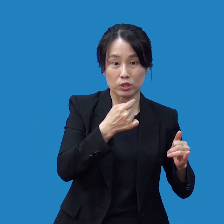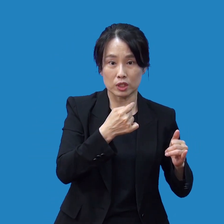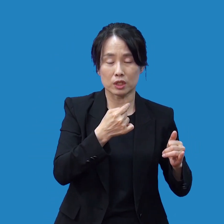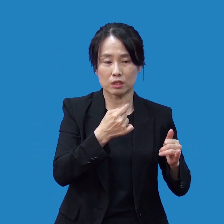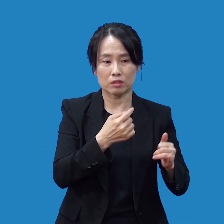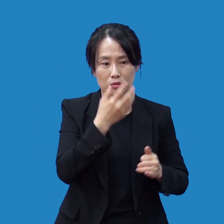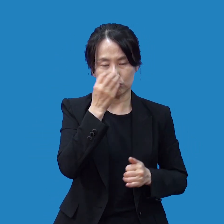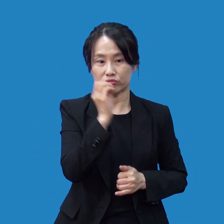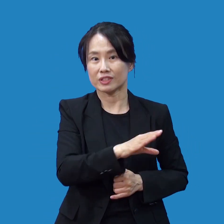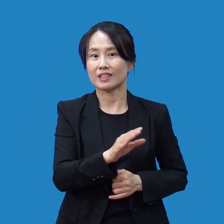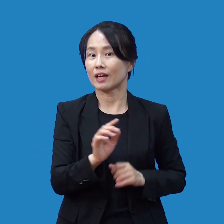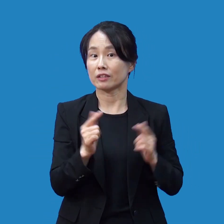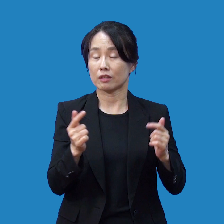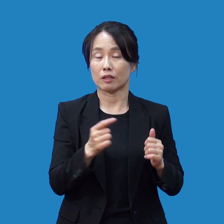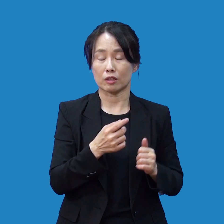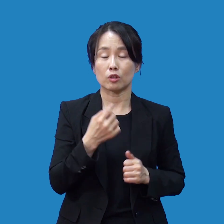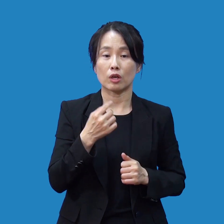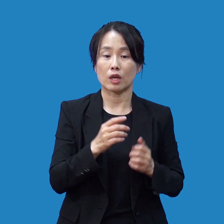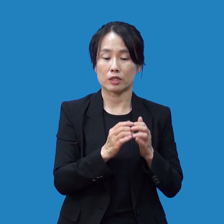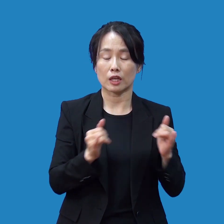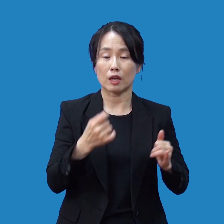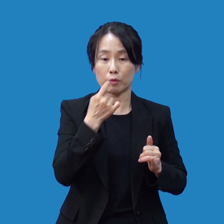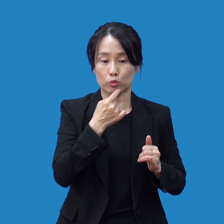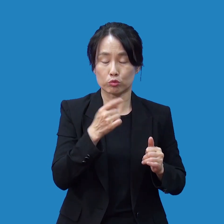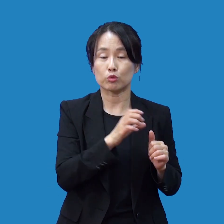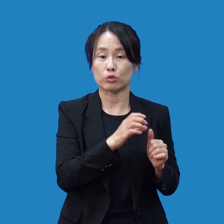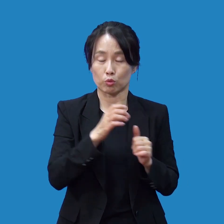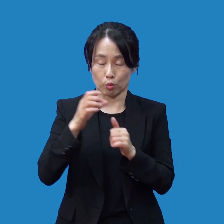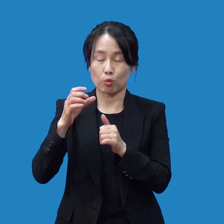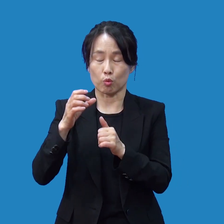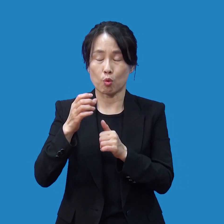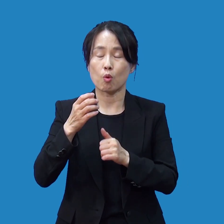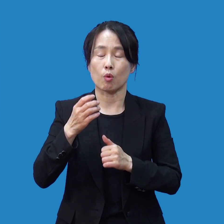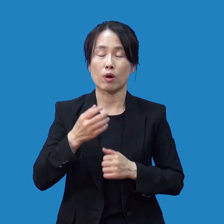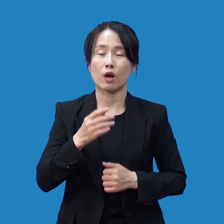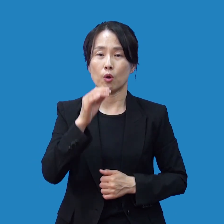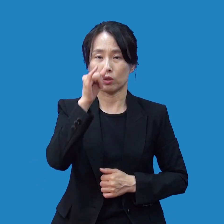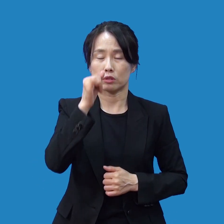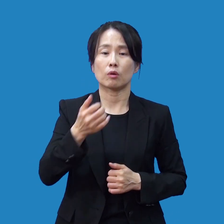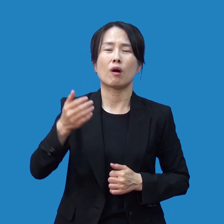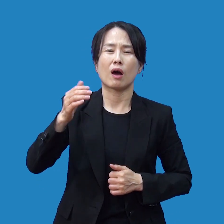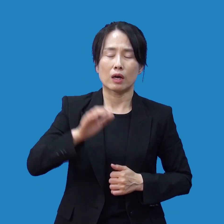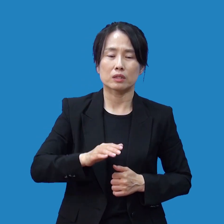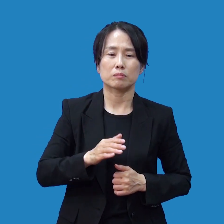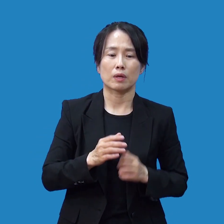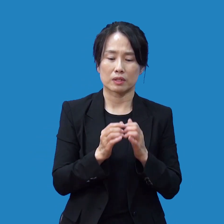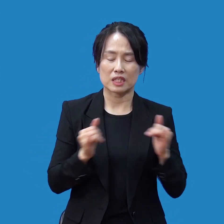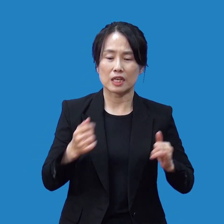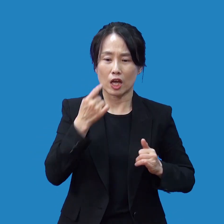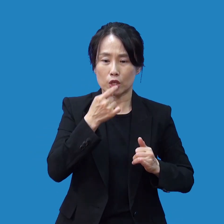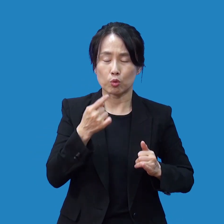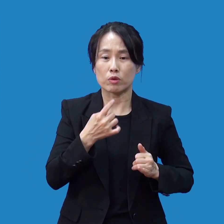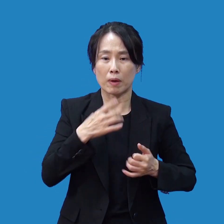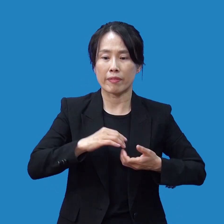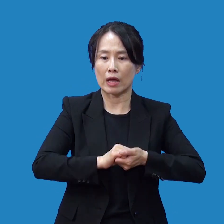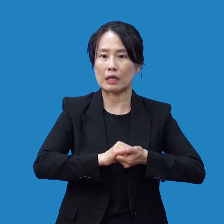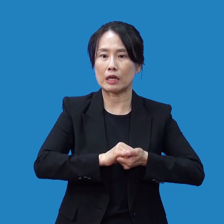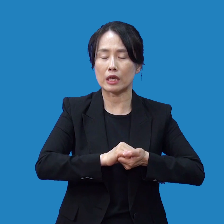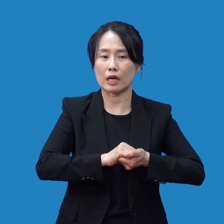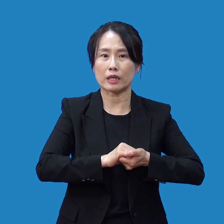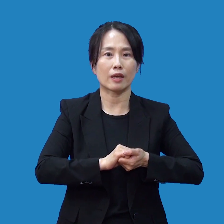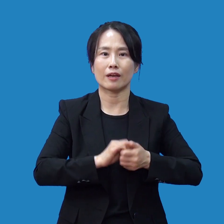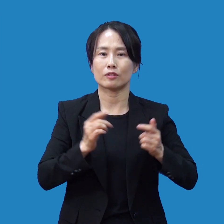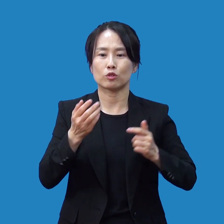사용합니다. 그러나 인간의 논리와 경험의 한계로 막혀있던 부분을 뚫어주시기도 합니다.